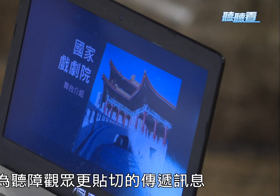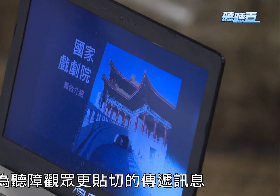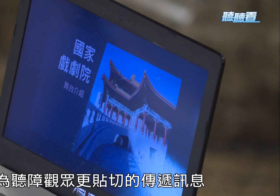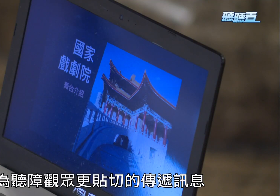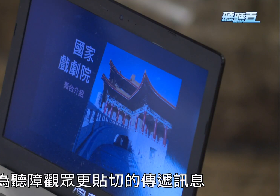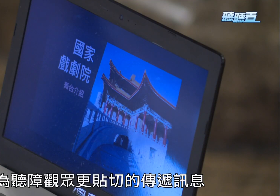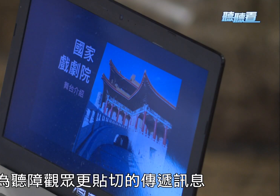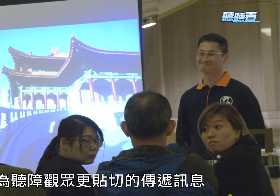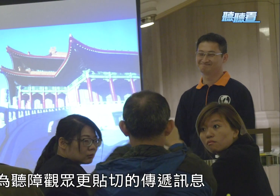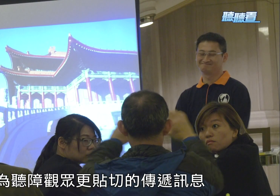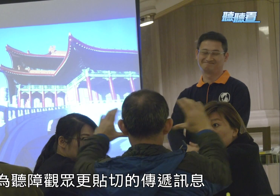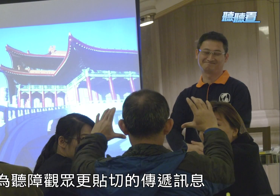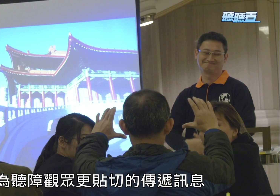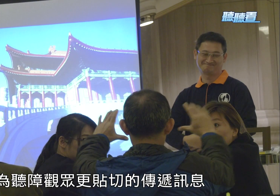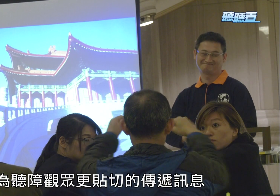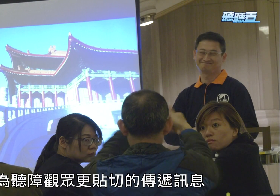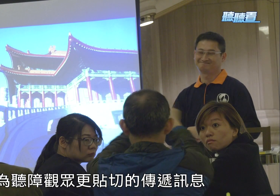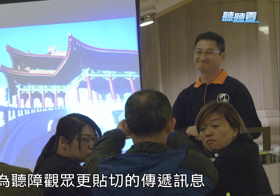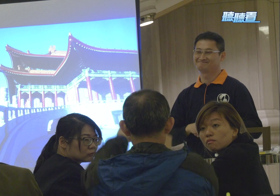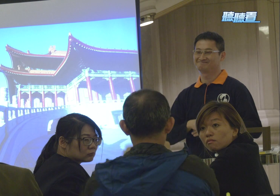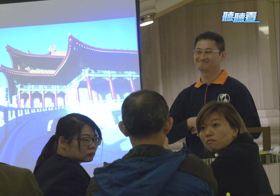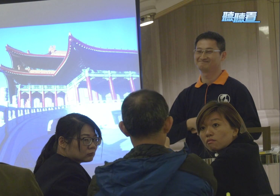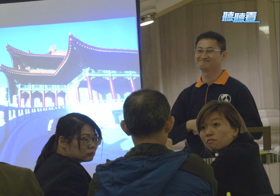众更贴切的传递讯息。 我